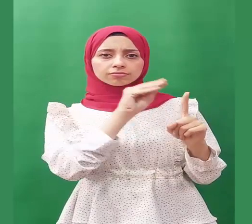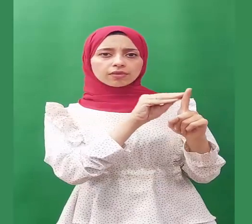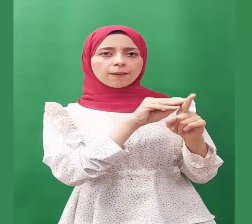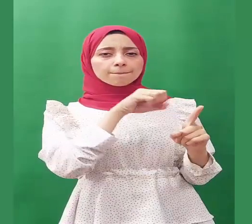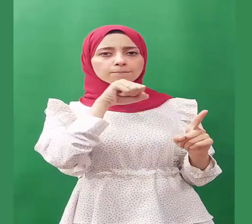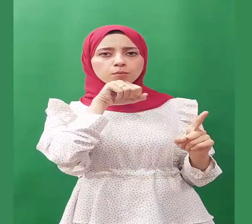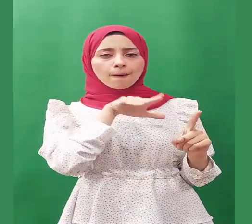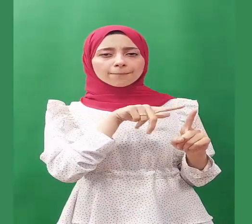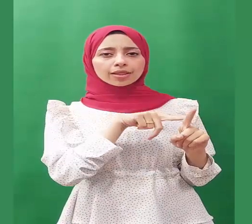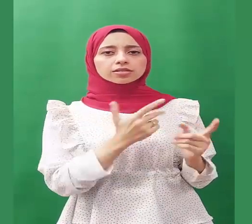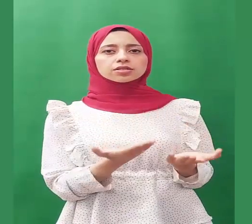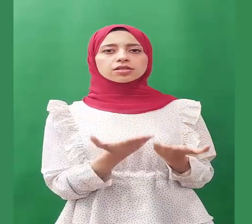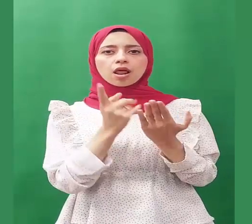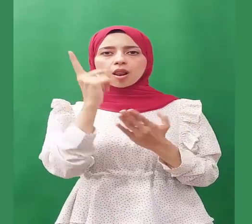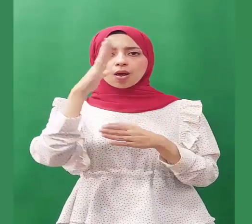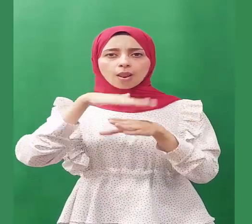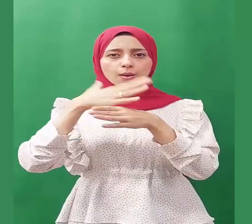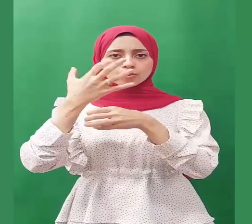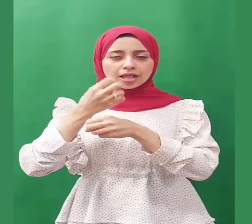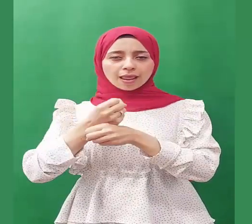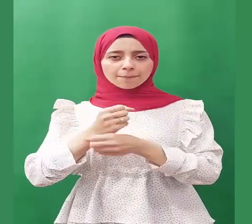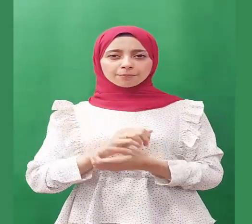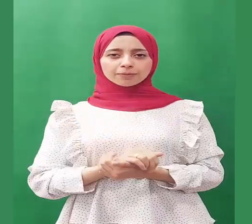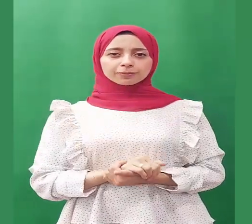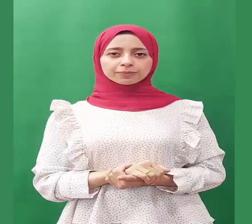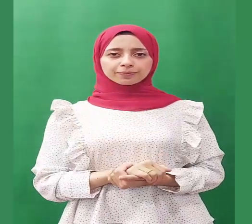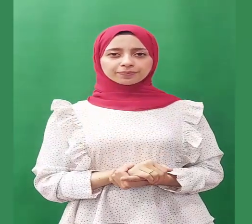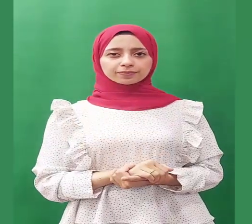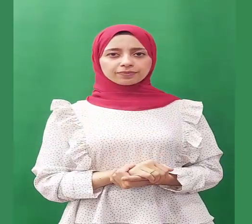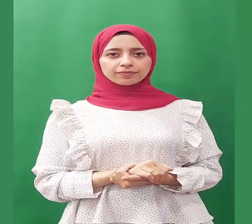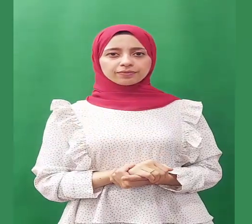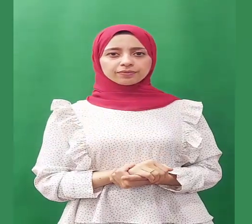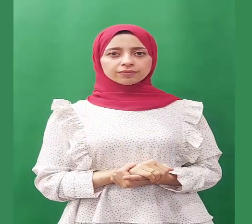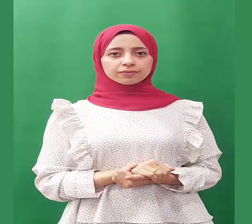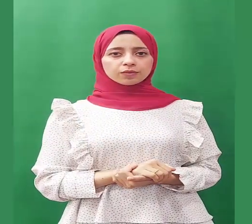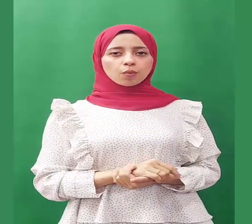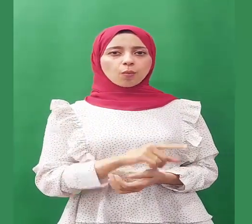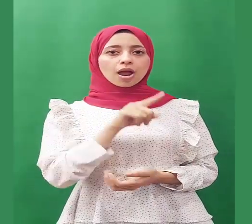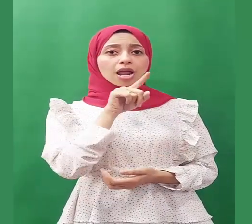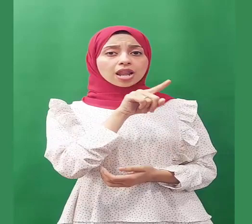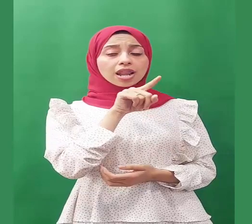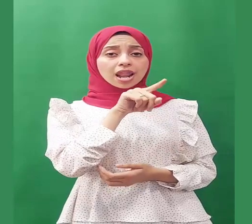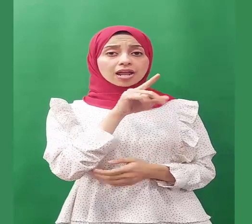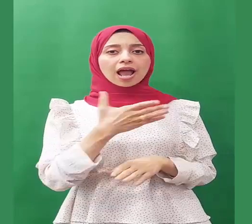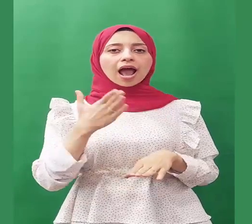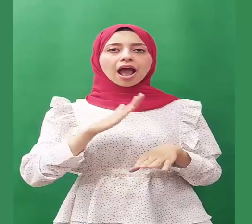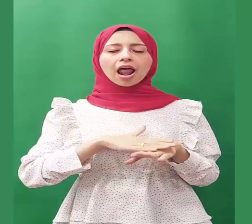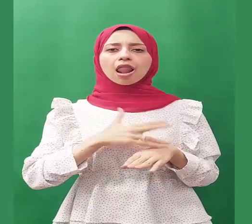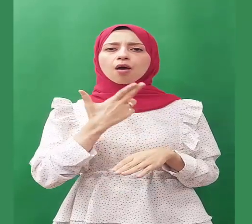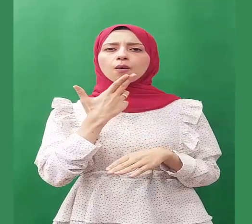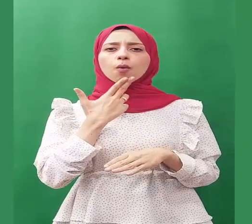صلى الله عليه وسلم وانك لعلى خلق عظيم